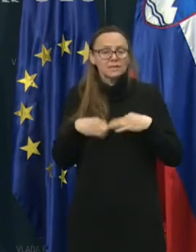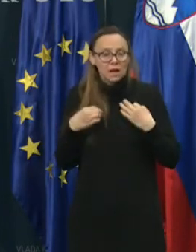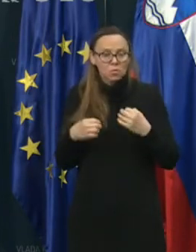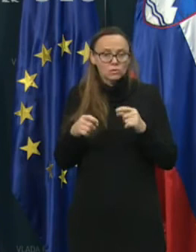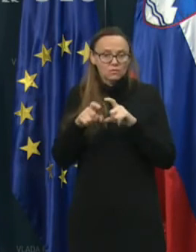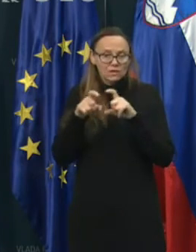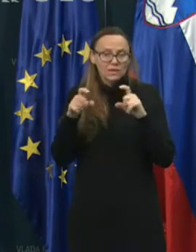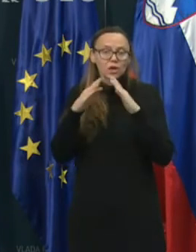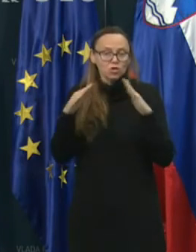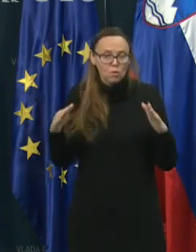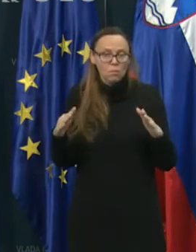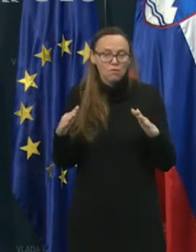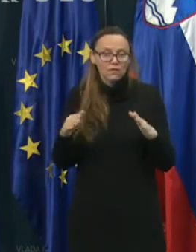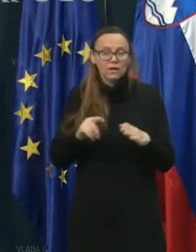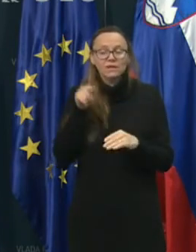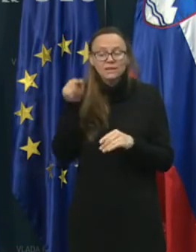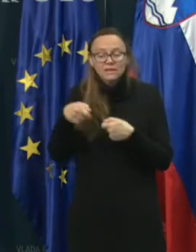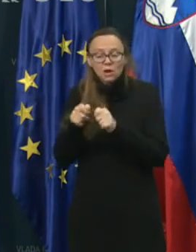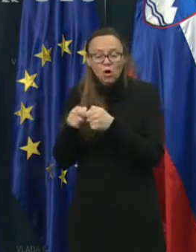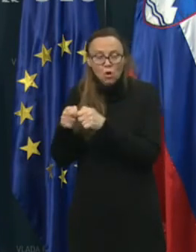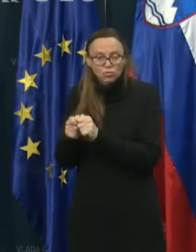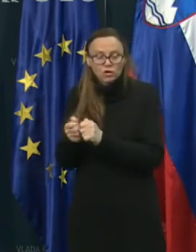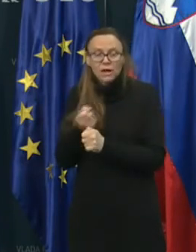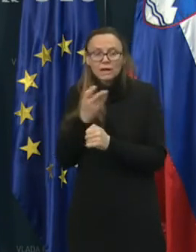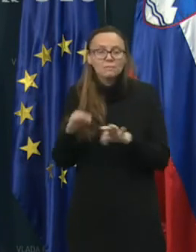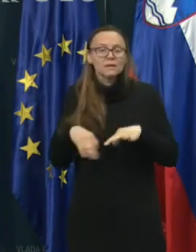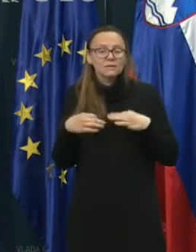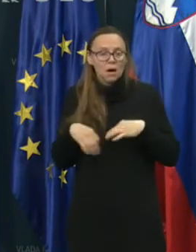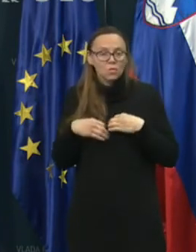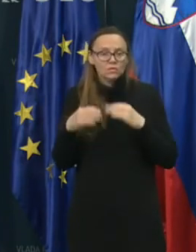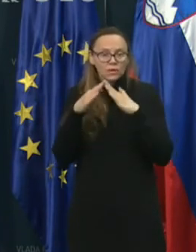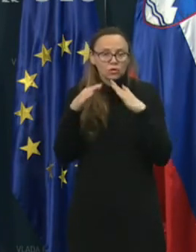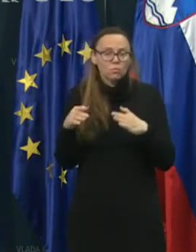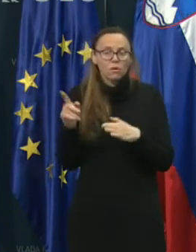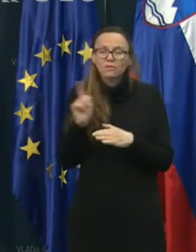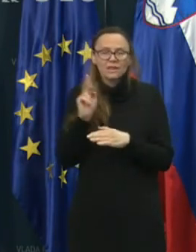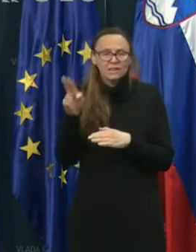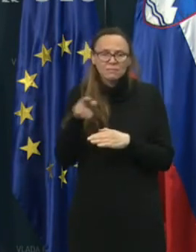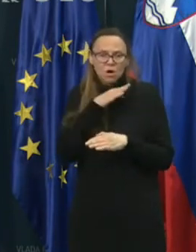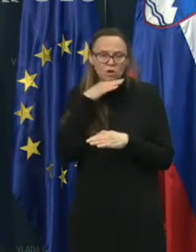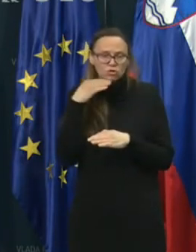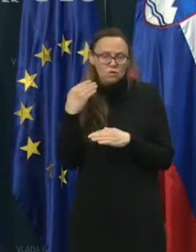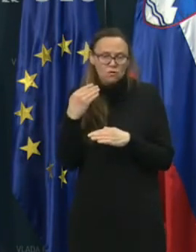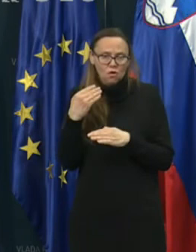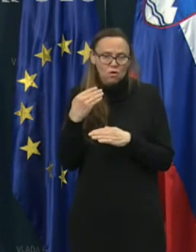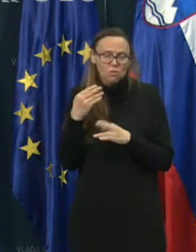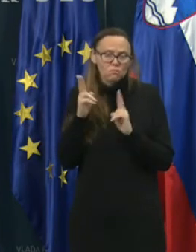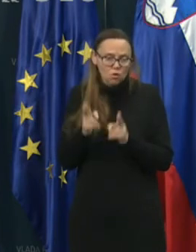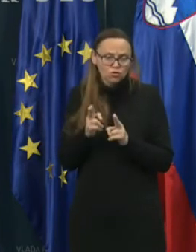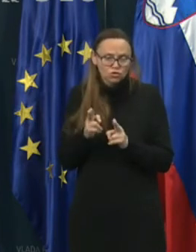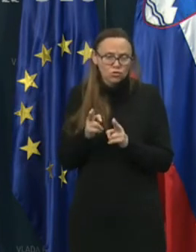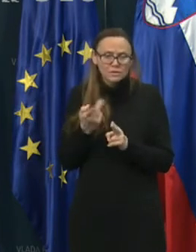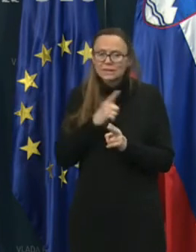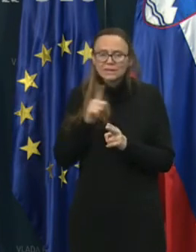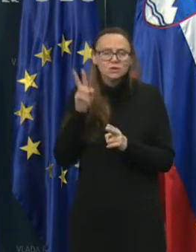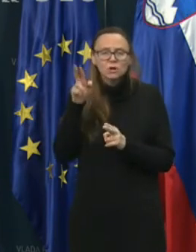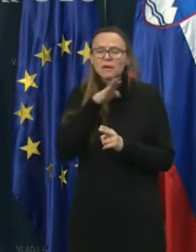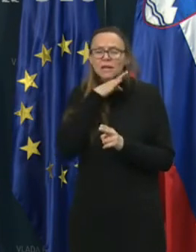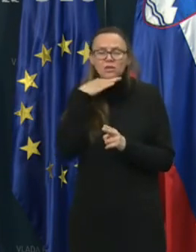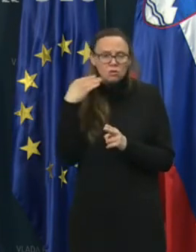domovi, v tistih občinah, kjer pa zdravstveni domovi nimajo dovolj razpoložljivega kadra oziroma niso imeli